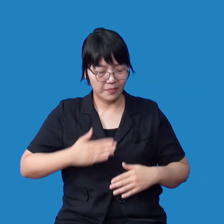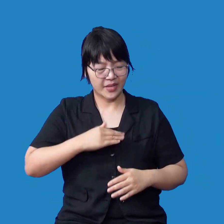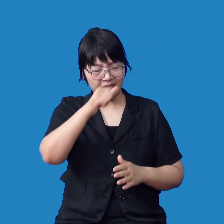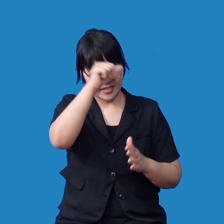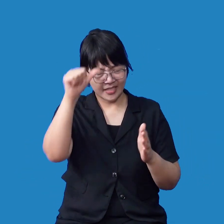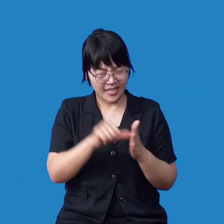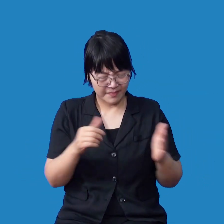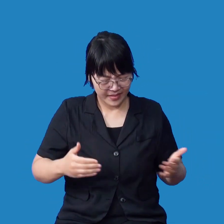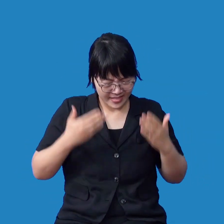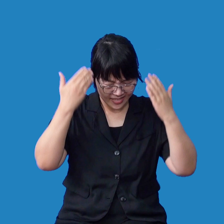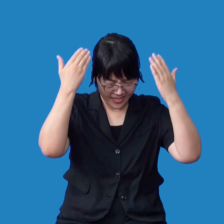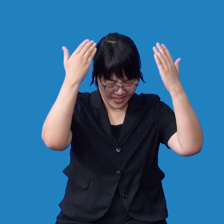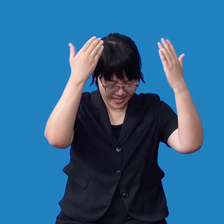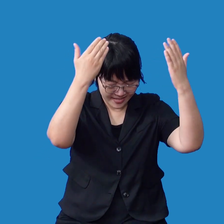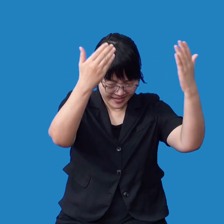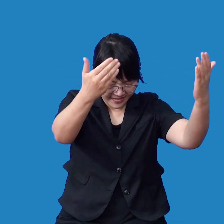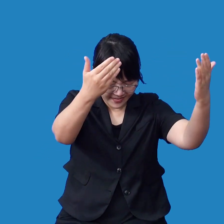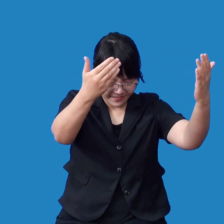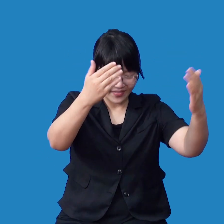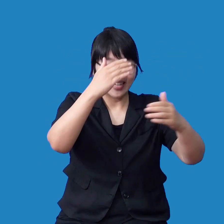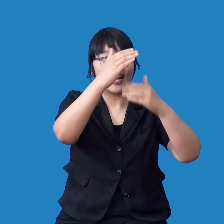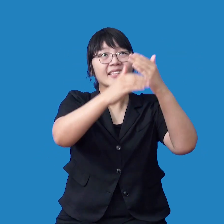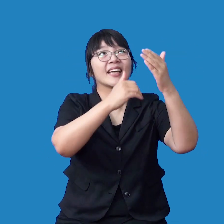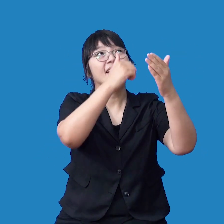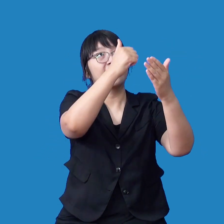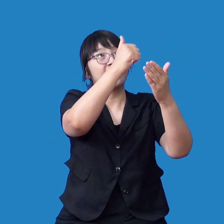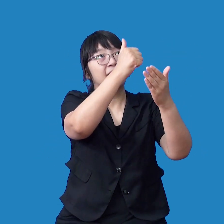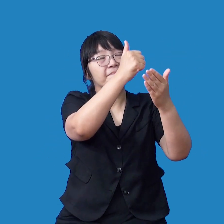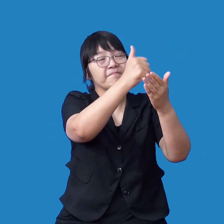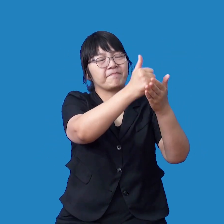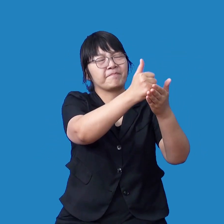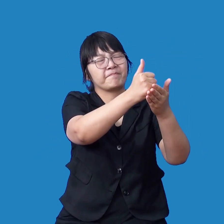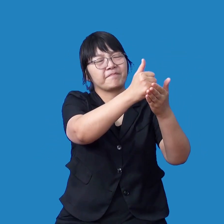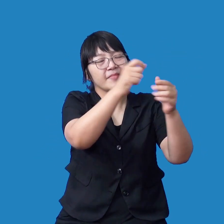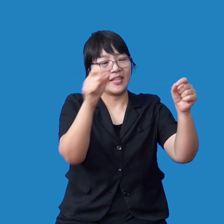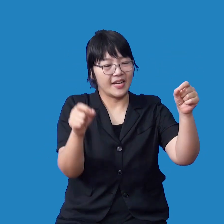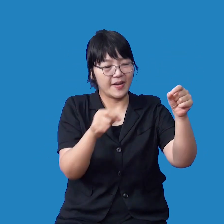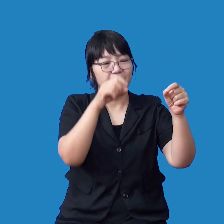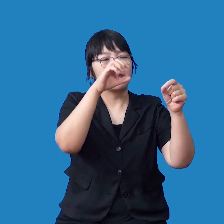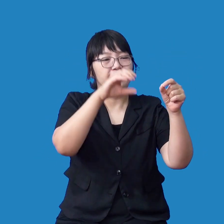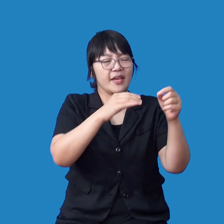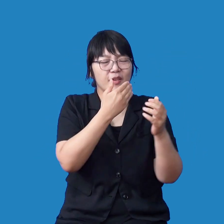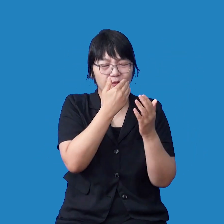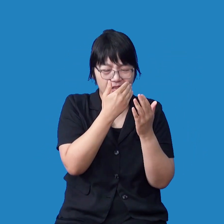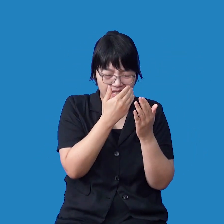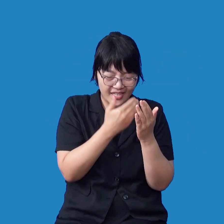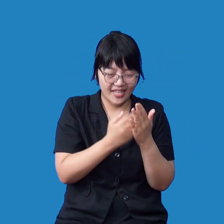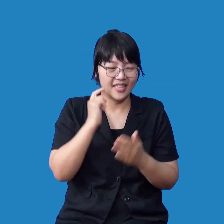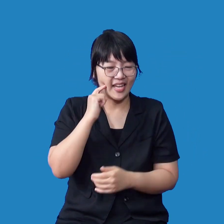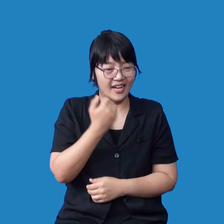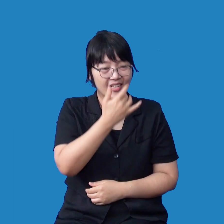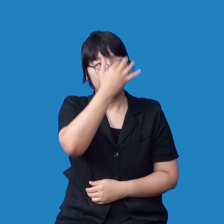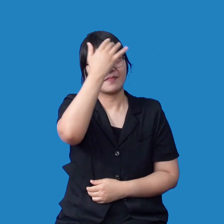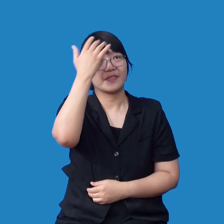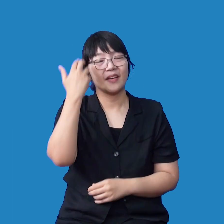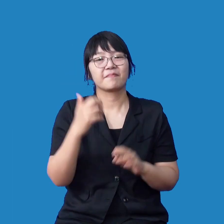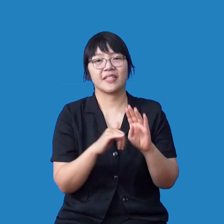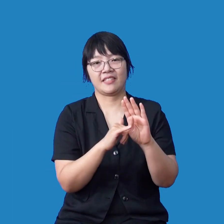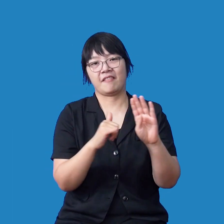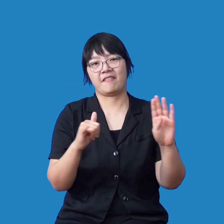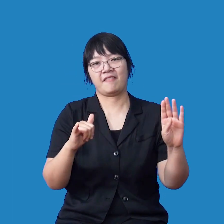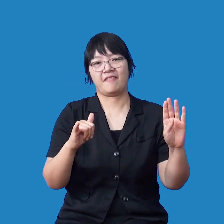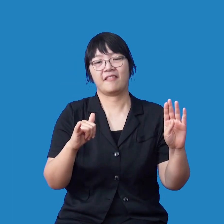주께 헌신하는, 나는 지구촌의 아름다운 귀한 하나님의 백성들을 보고 싶습니다. 이 일